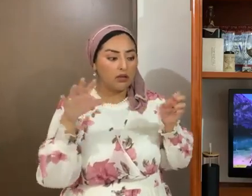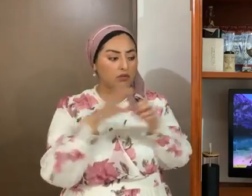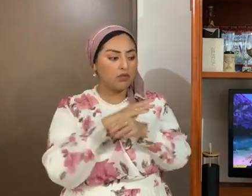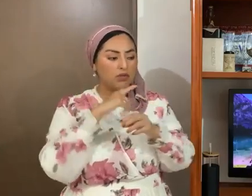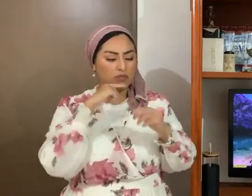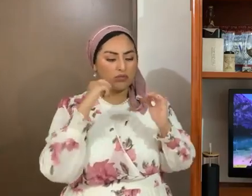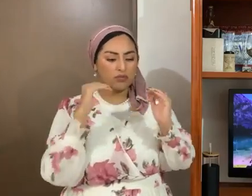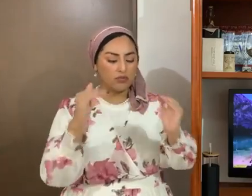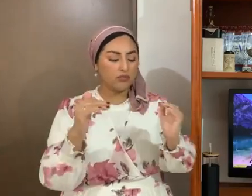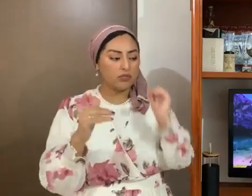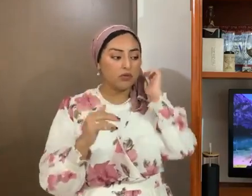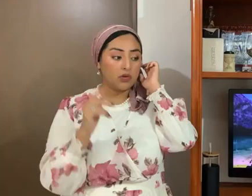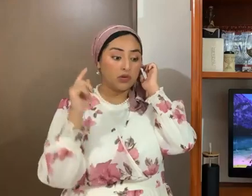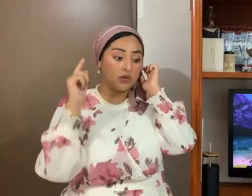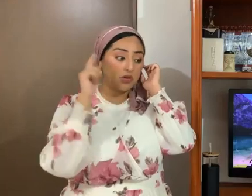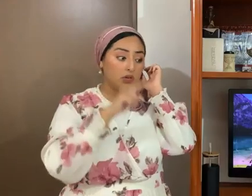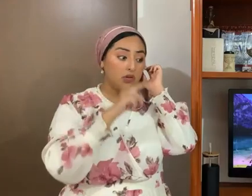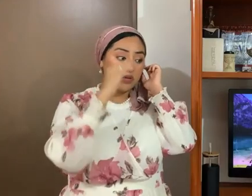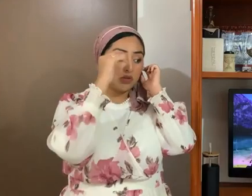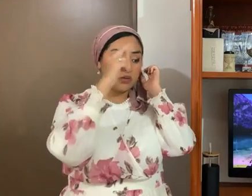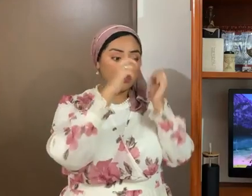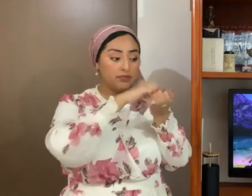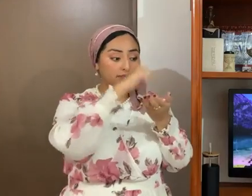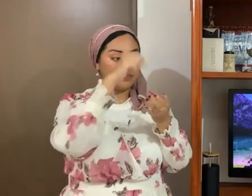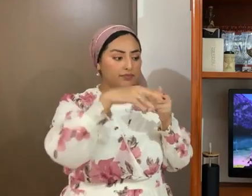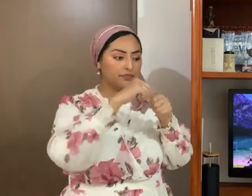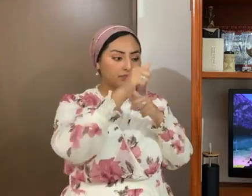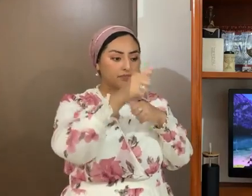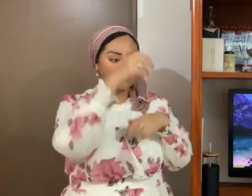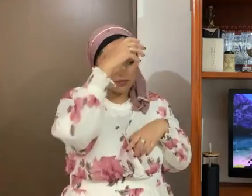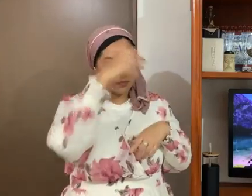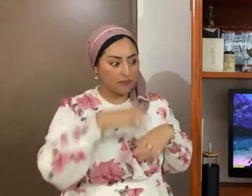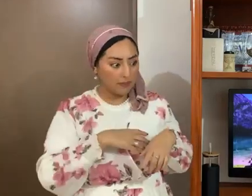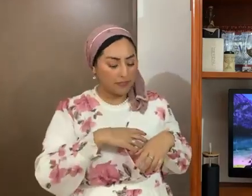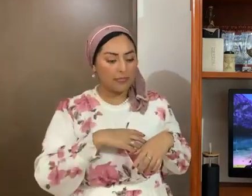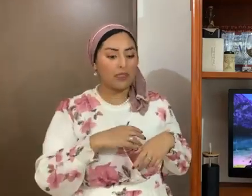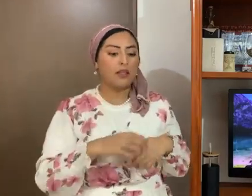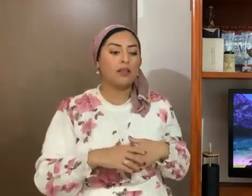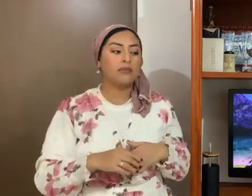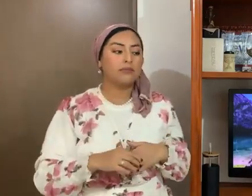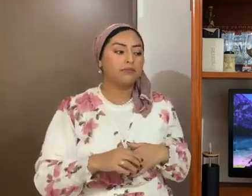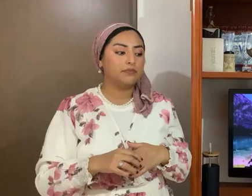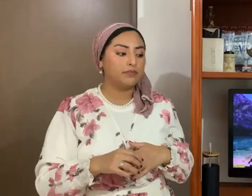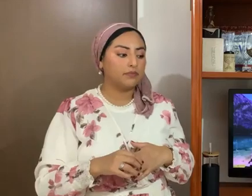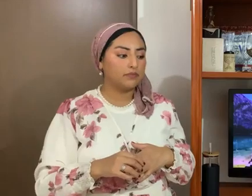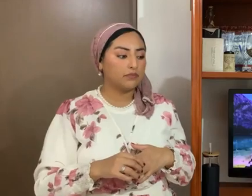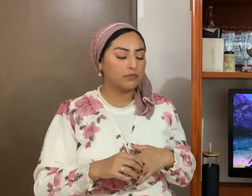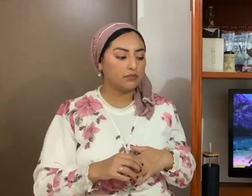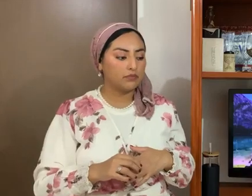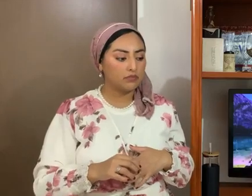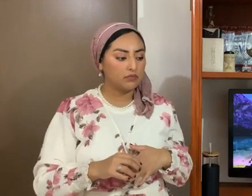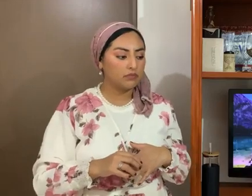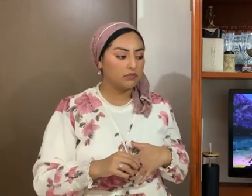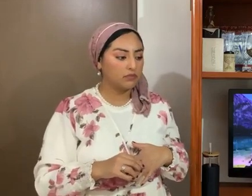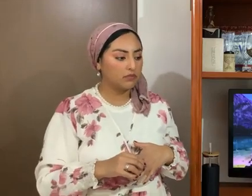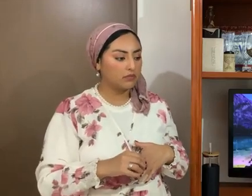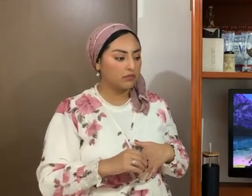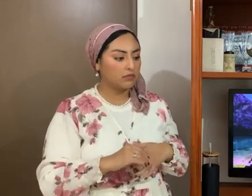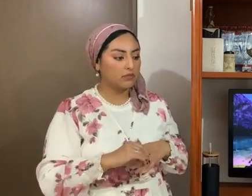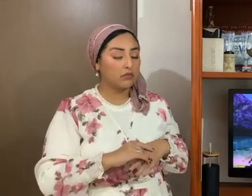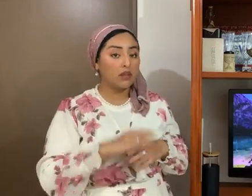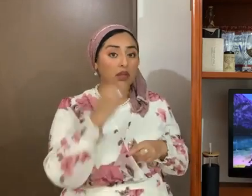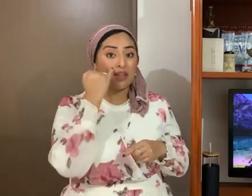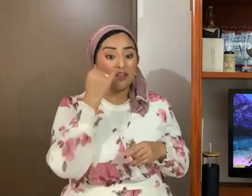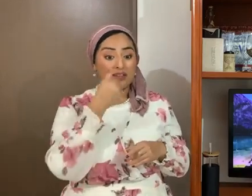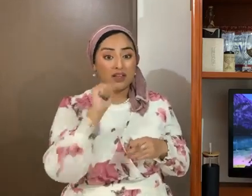un desierto, hasta que Yahweh haya echado lejos a los hombres y multiplicado los lugares abandonados en medio de la tierra. Y